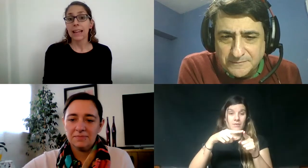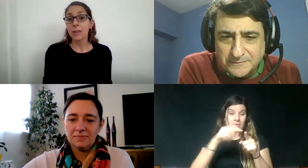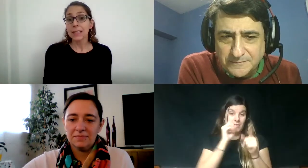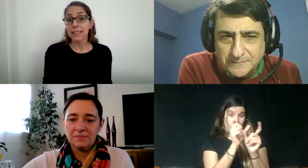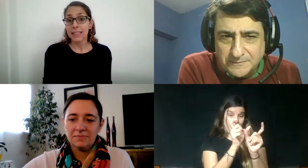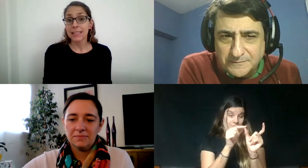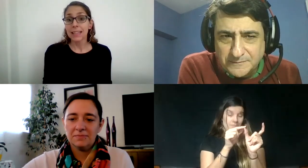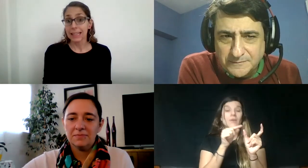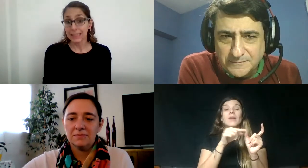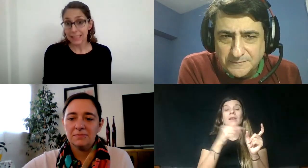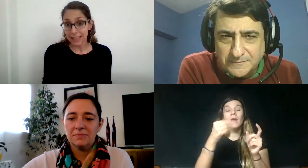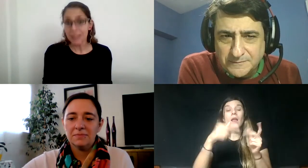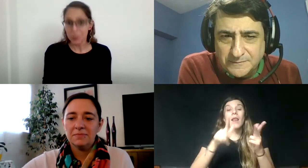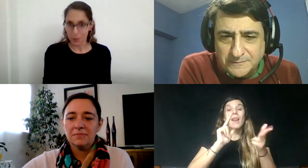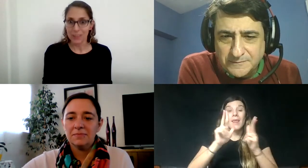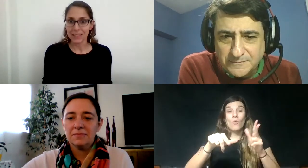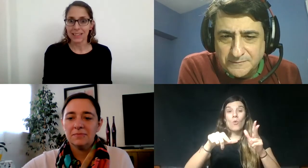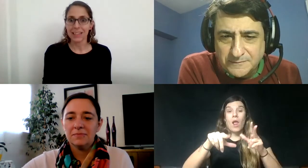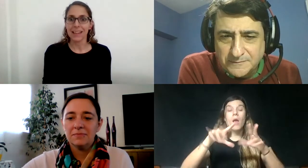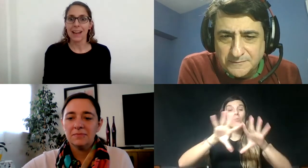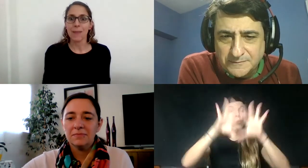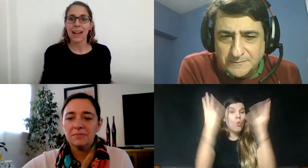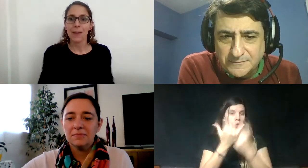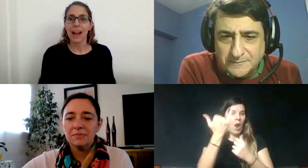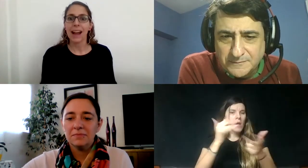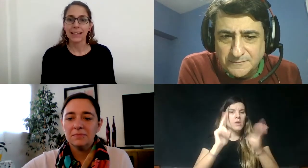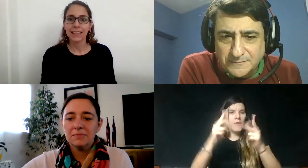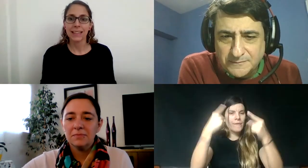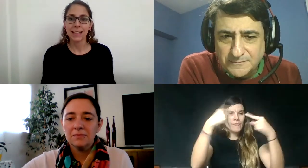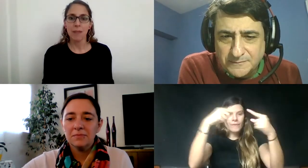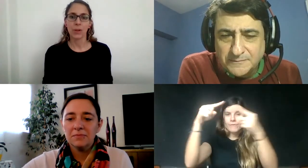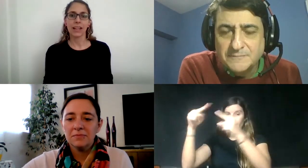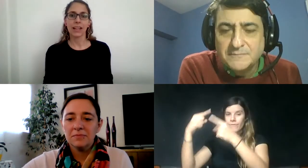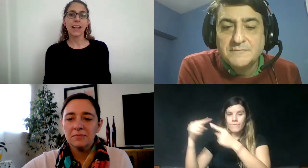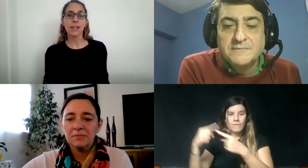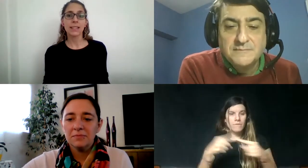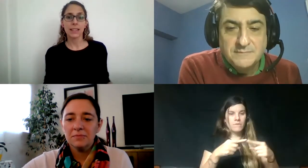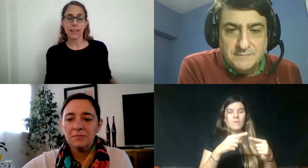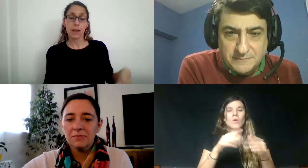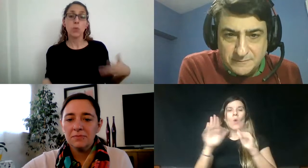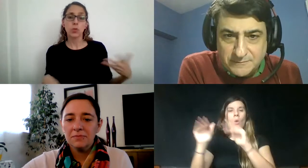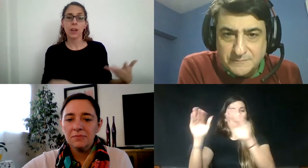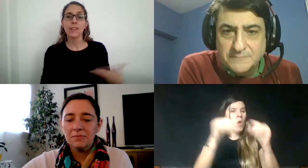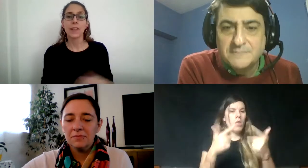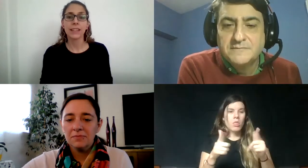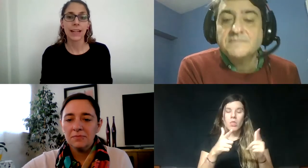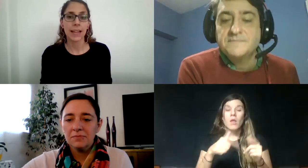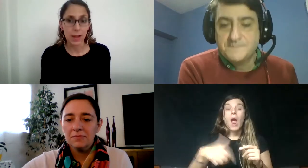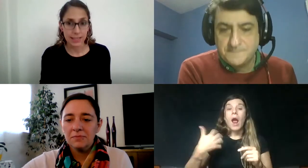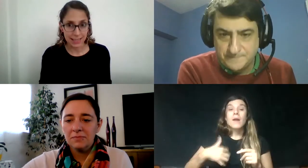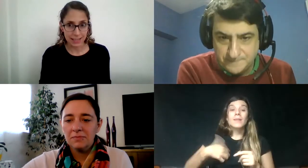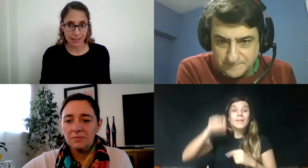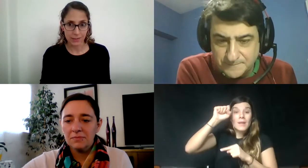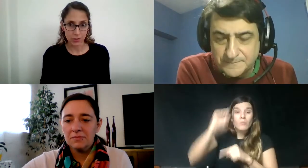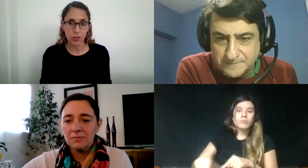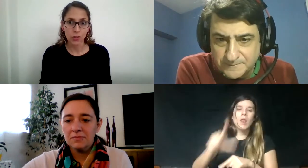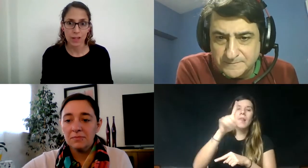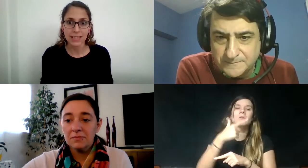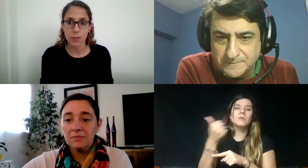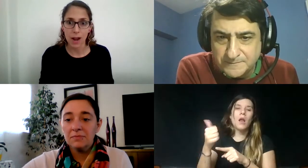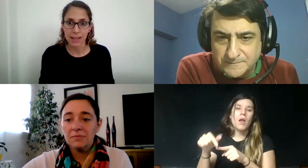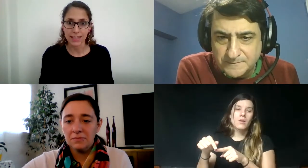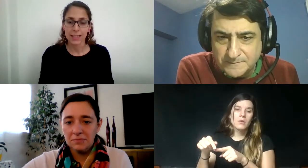La lengua de señas argentina, justamente tiene la palabra argentina, porque en la lengua de señas, en el mundo hay diferentes lenguas de señas, no